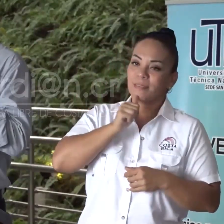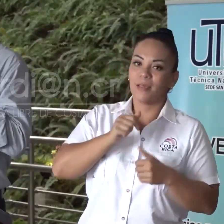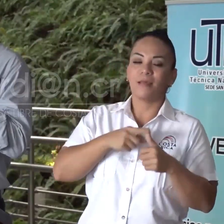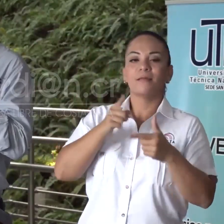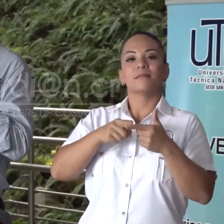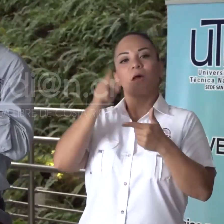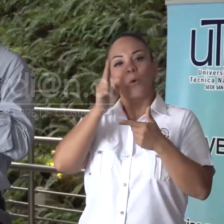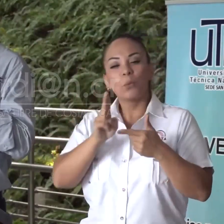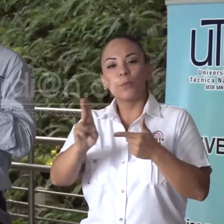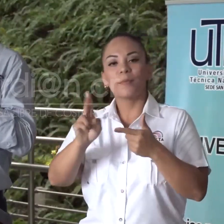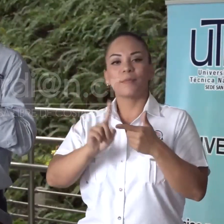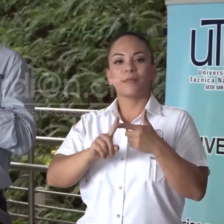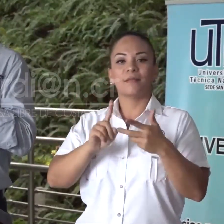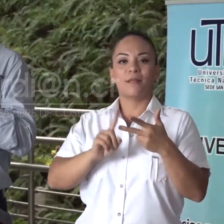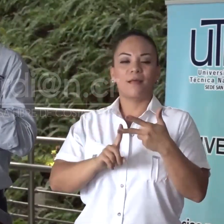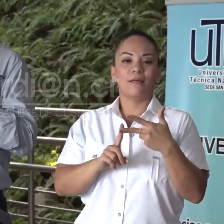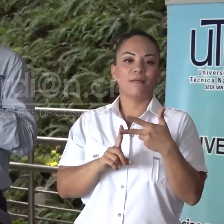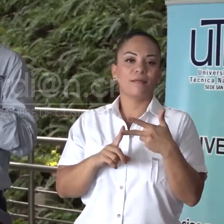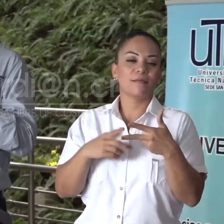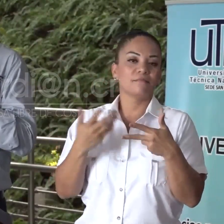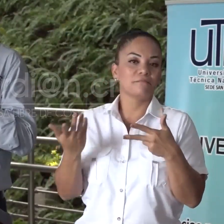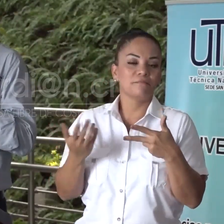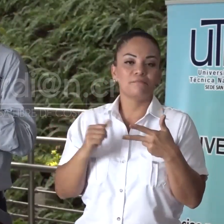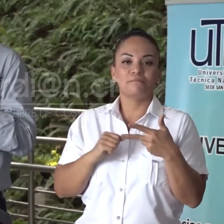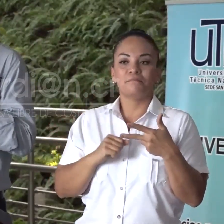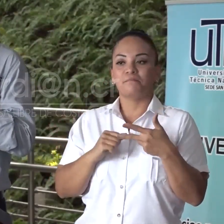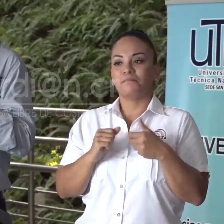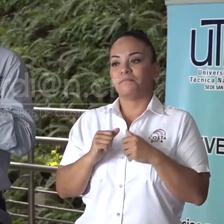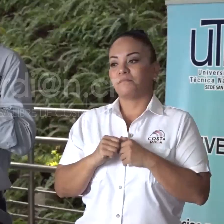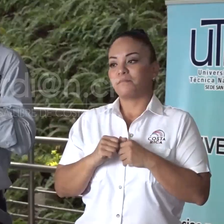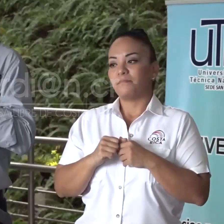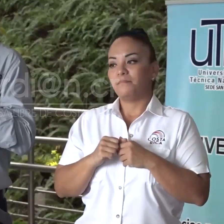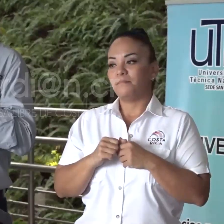con humildad, con